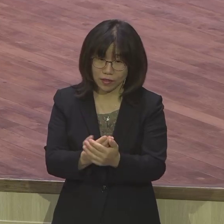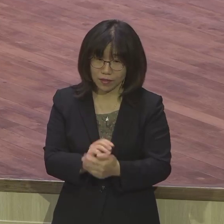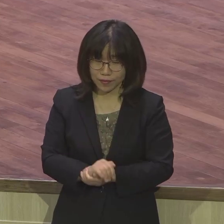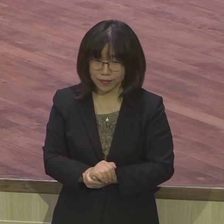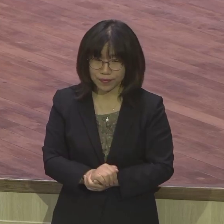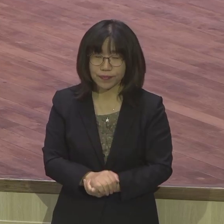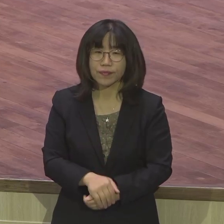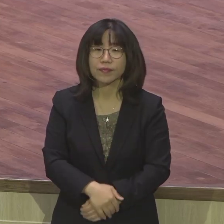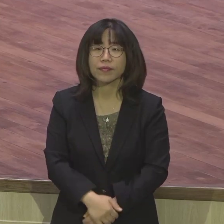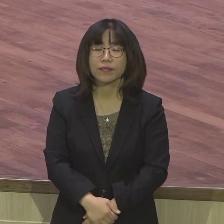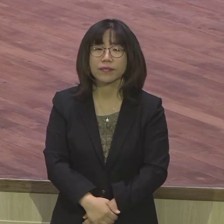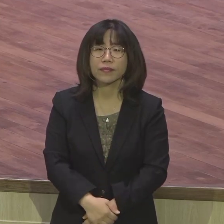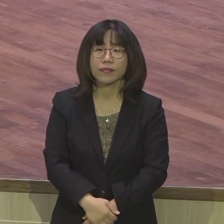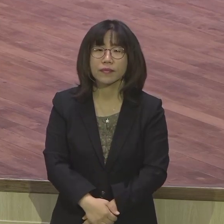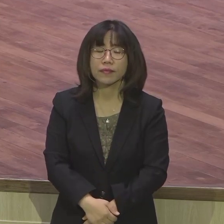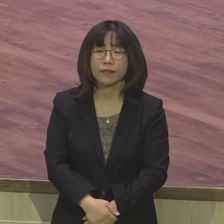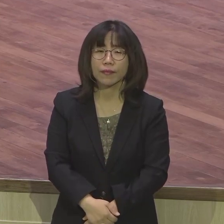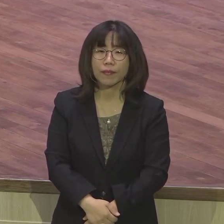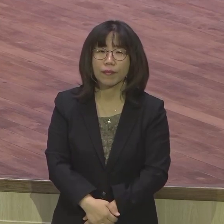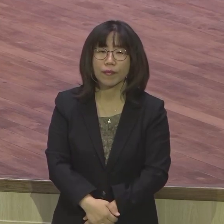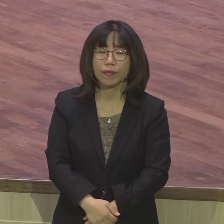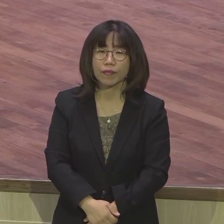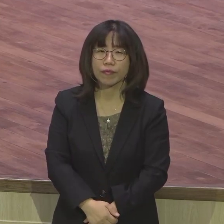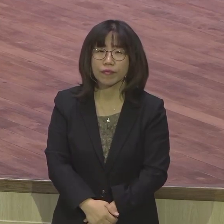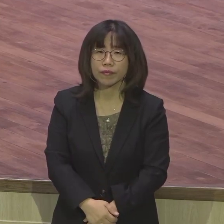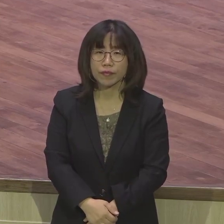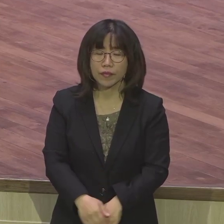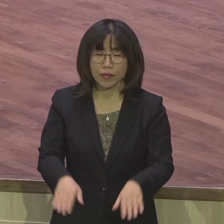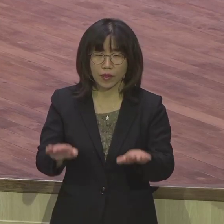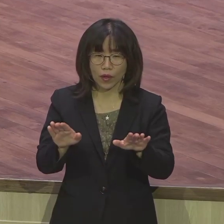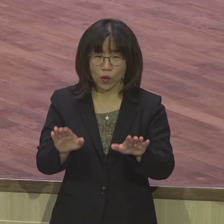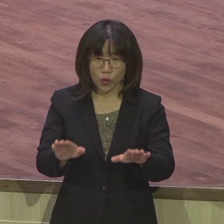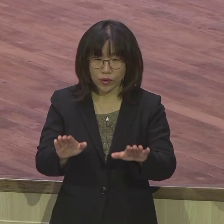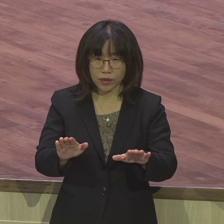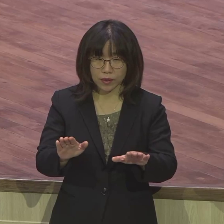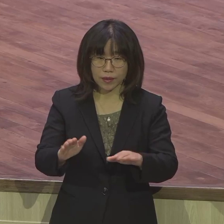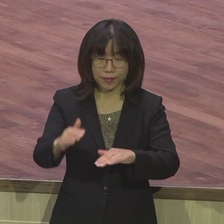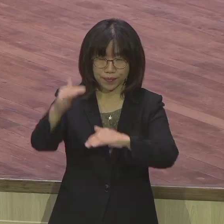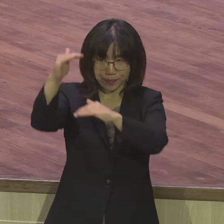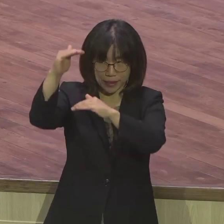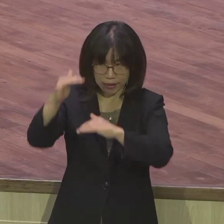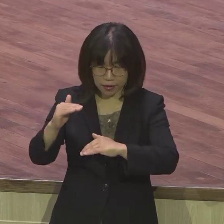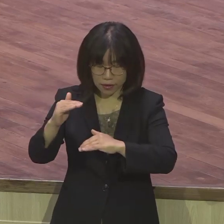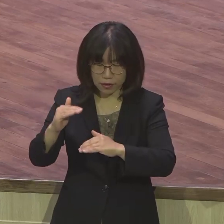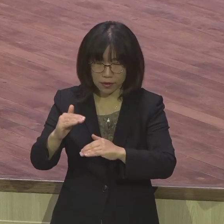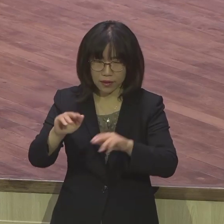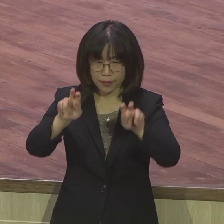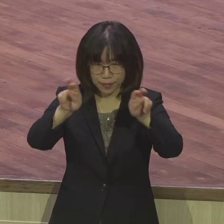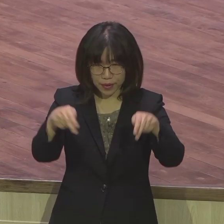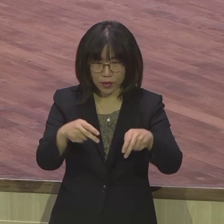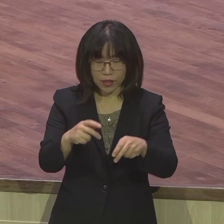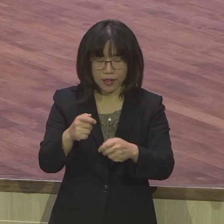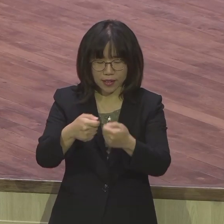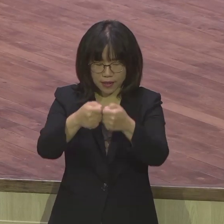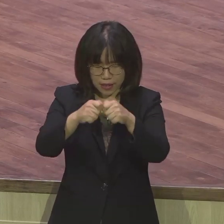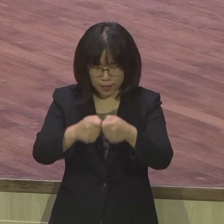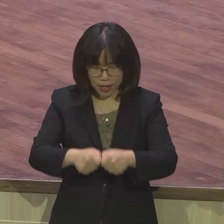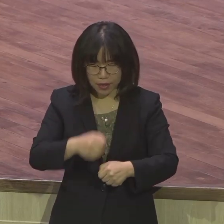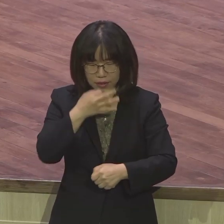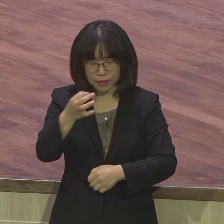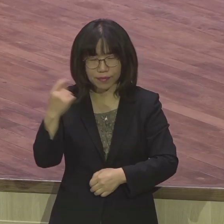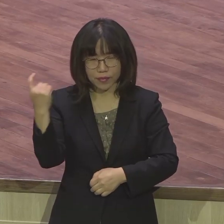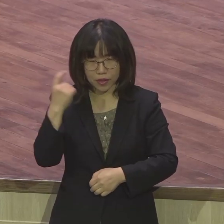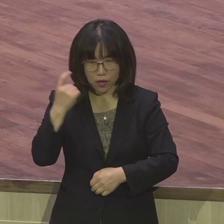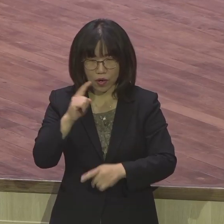하고 계신 줄 믿습니다. 네. 오늘 저는 읽어드릴 말씀 가지고 세미한 음성, 또 세미한 소리라는